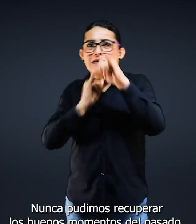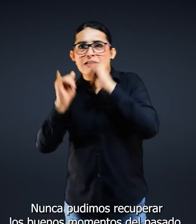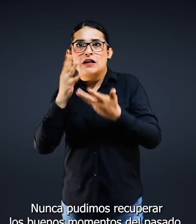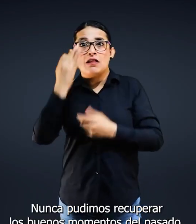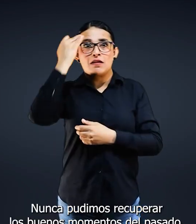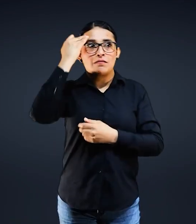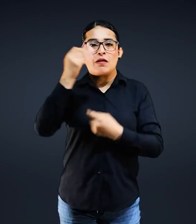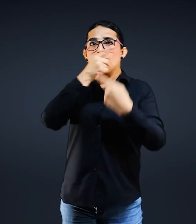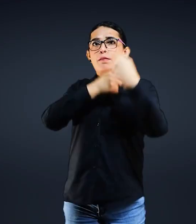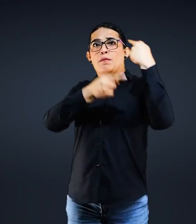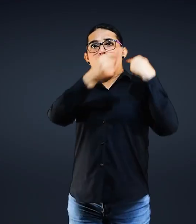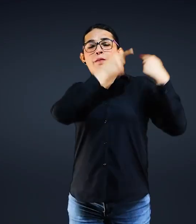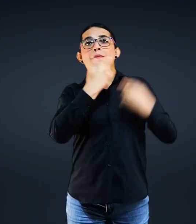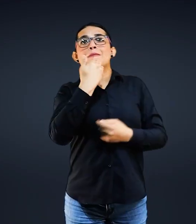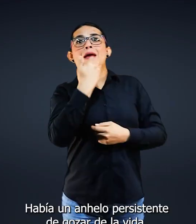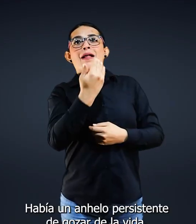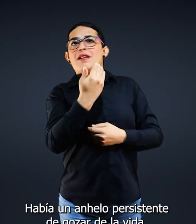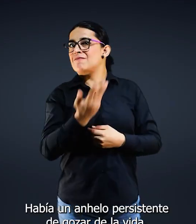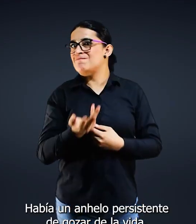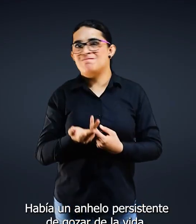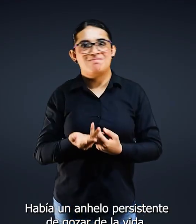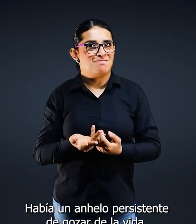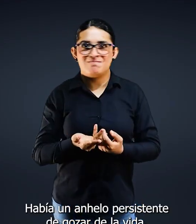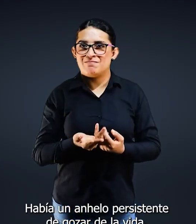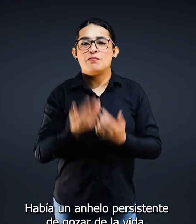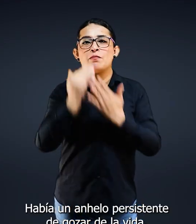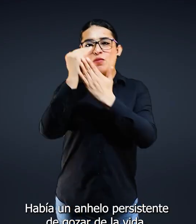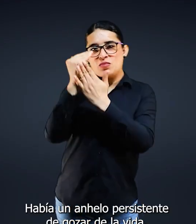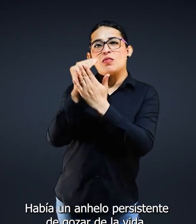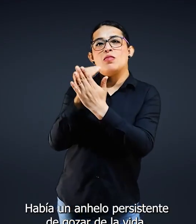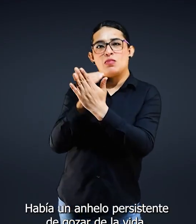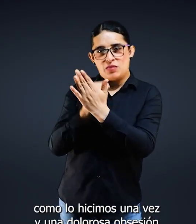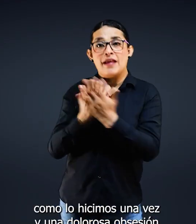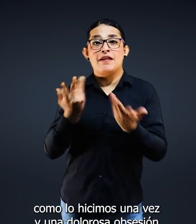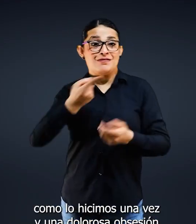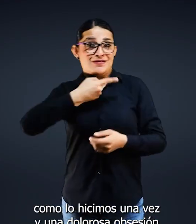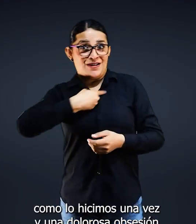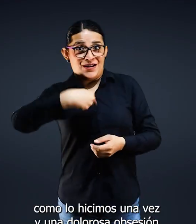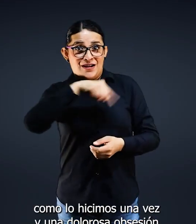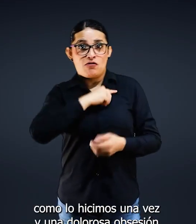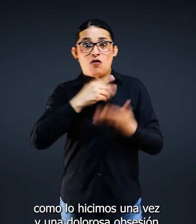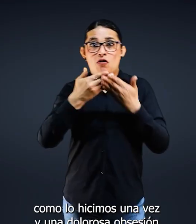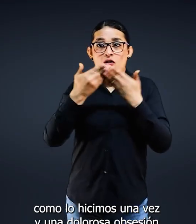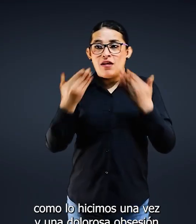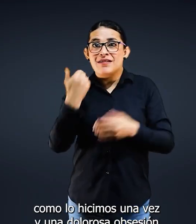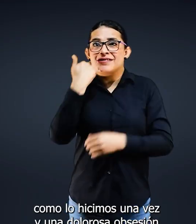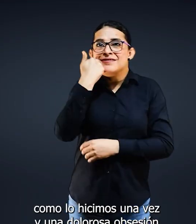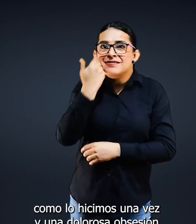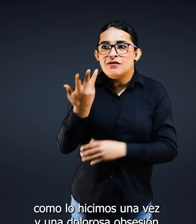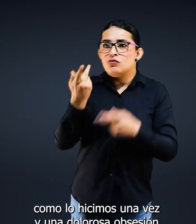del pasado. Había un anhelo persistente de gozar de la vida como lo hicimos una vez y una dolorosa